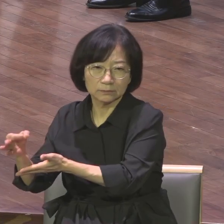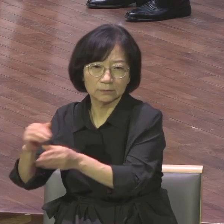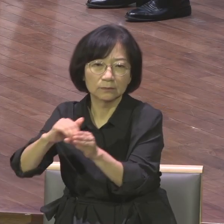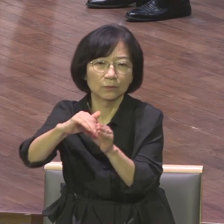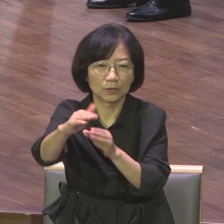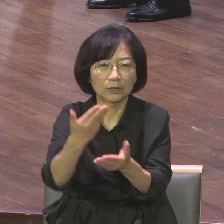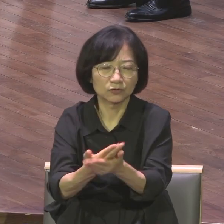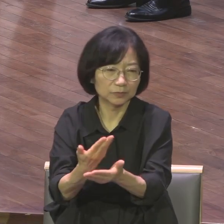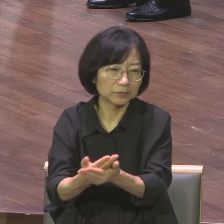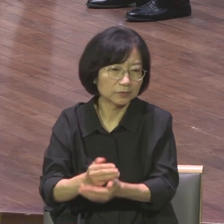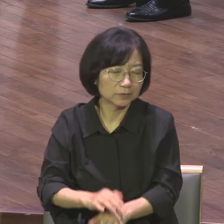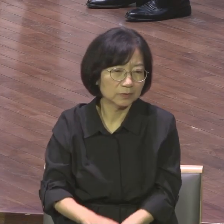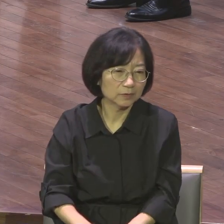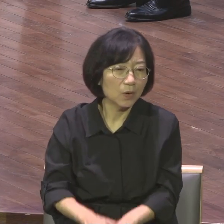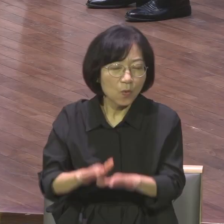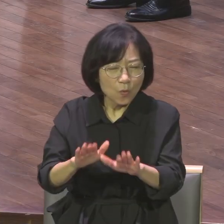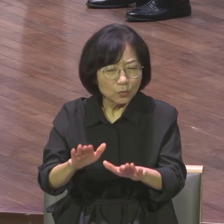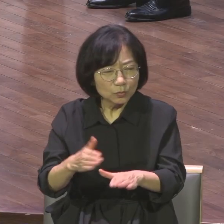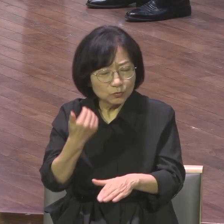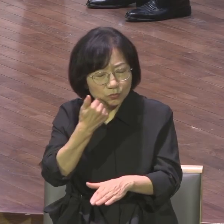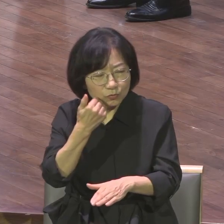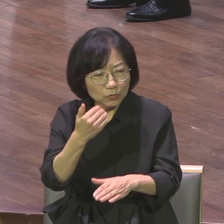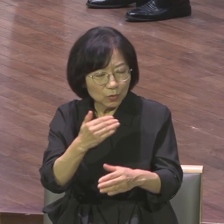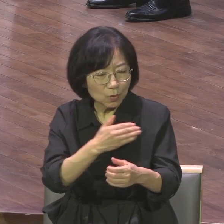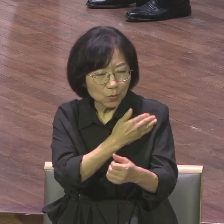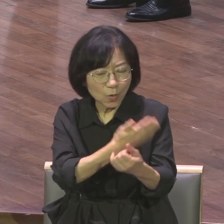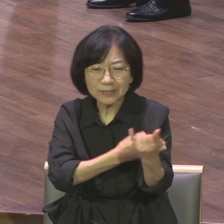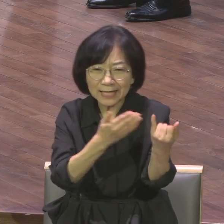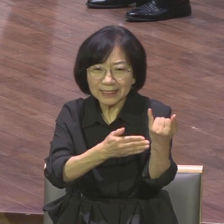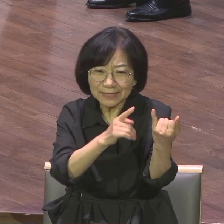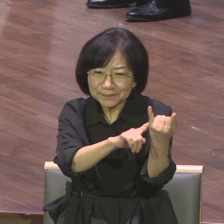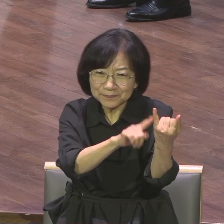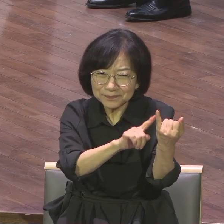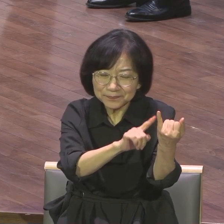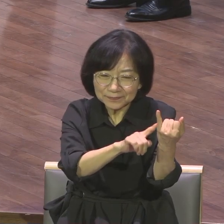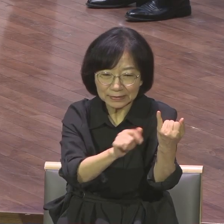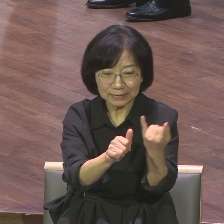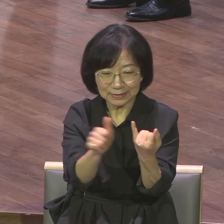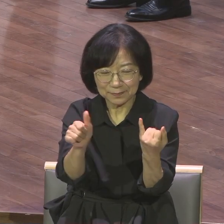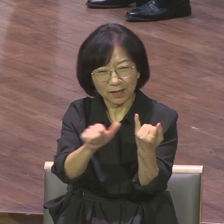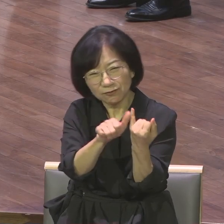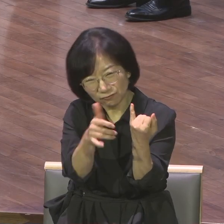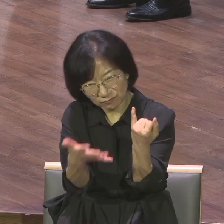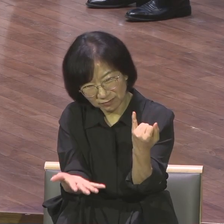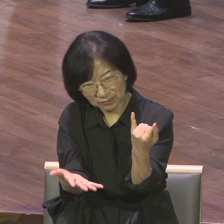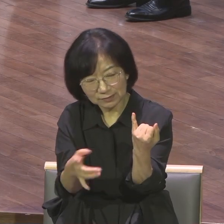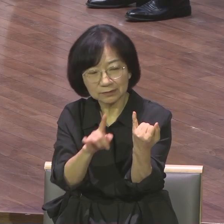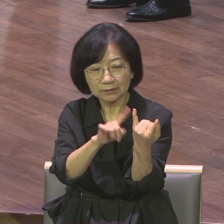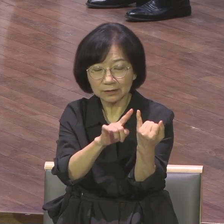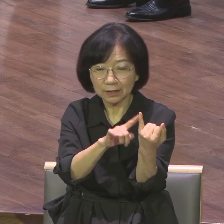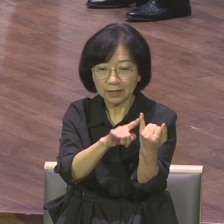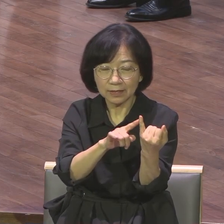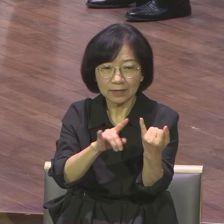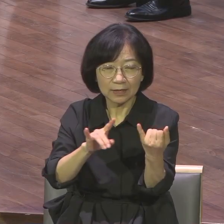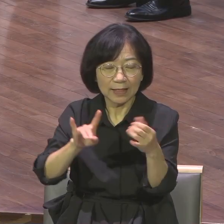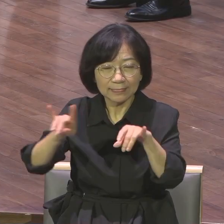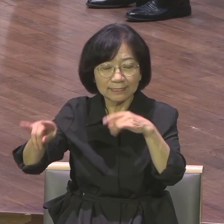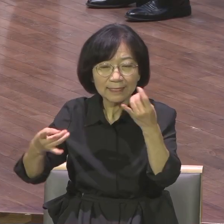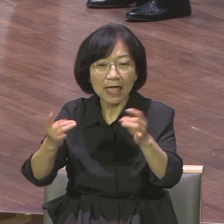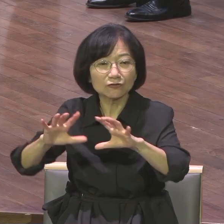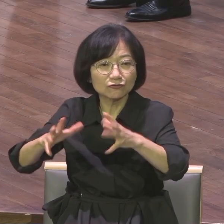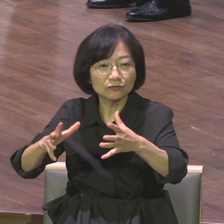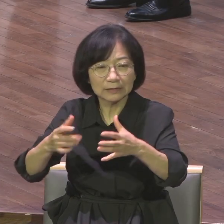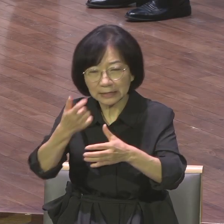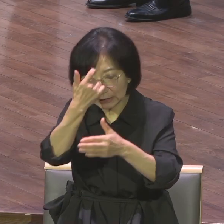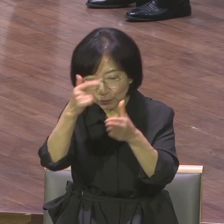저녁에도 제가 우리 권사님 가정이 남편을 소천하시고 태국의 이 기독교 장례 문화를